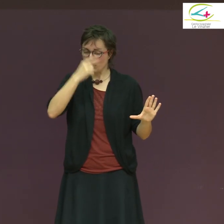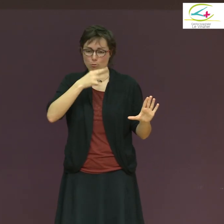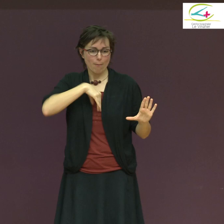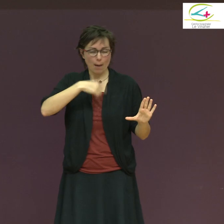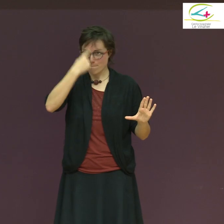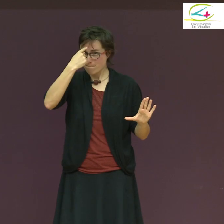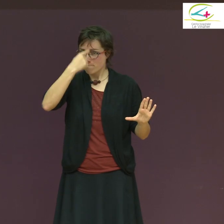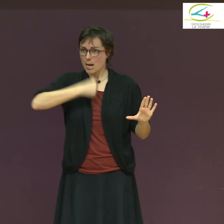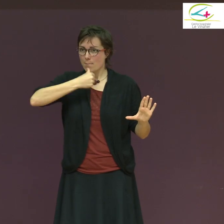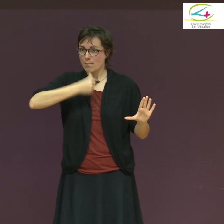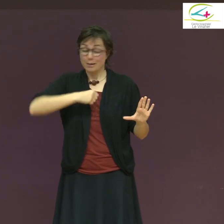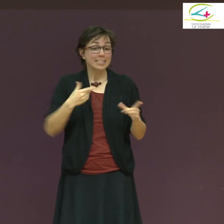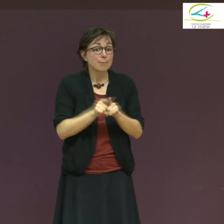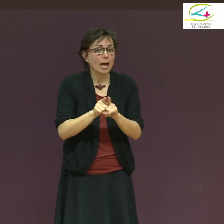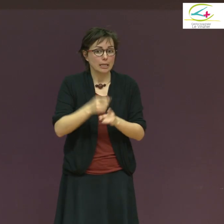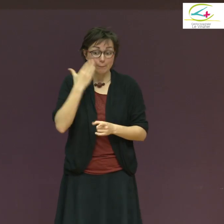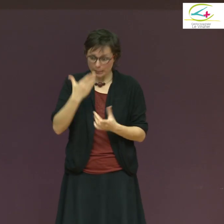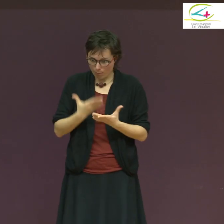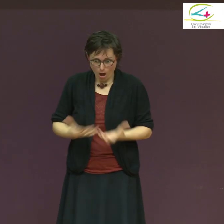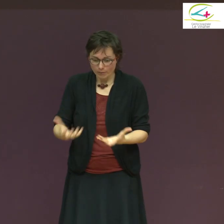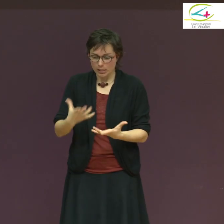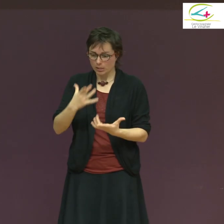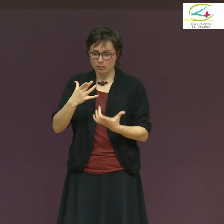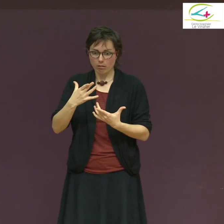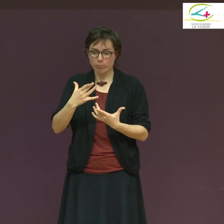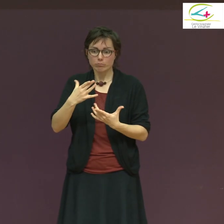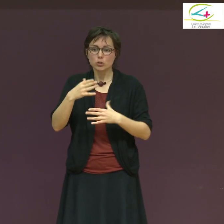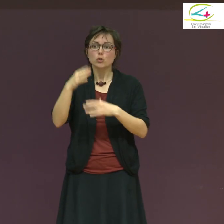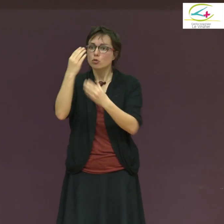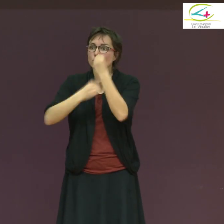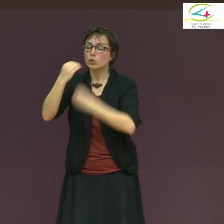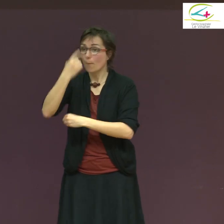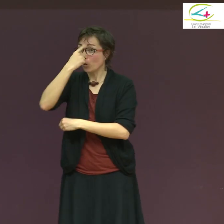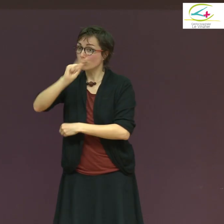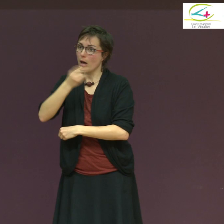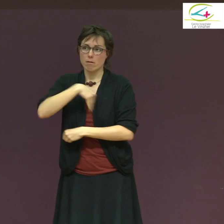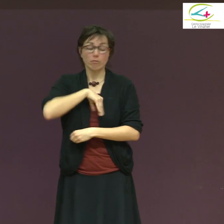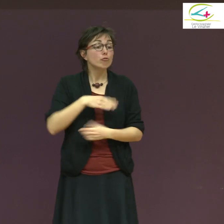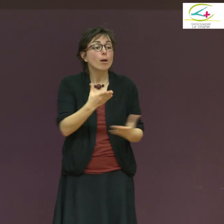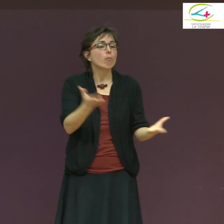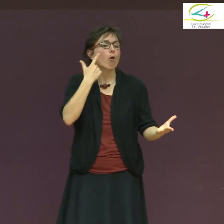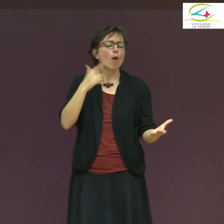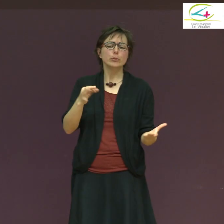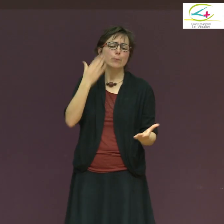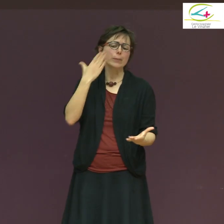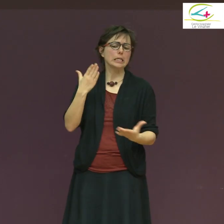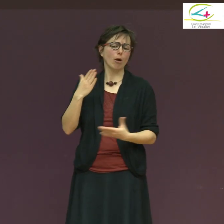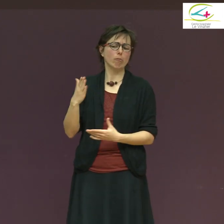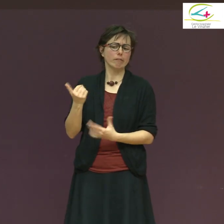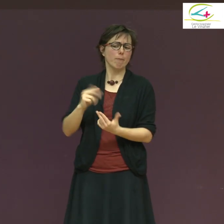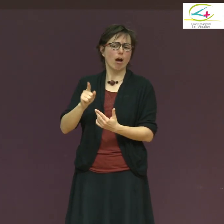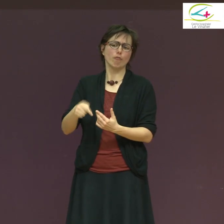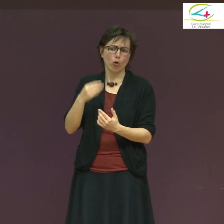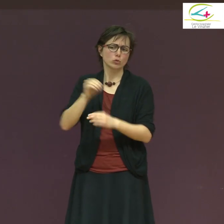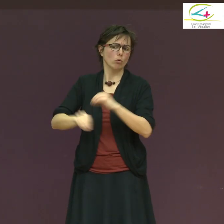prendre la décision d'aller aux soins, par exemple. Il y a des gens qui ne vont pas aux soins parce qu'ils n'y pensent pas. C'est évident, vous allez me dire, bah oui, c'est évident, mais sauf quand on est pris dans une